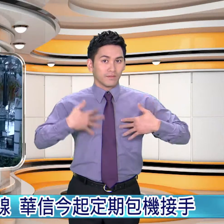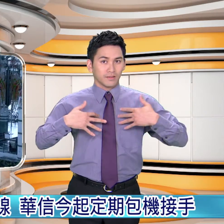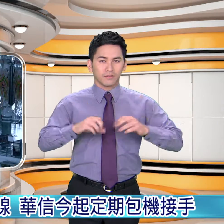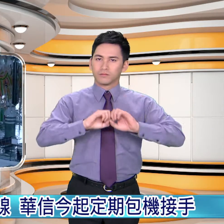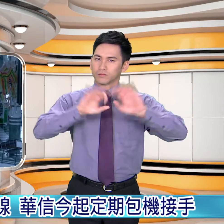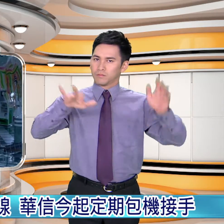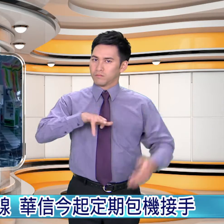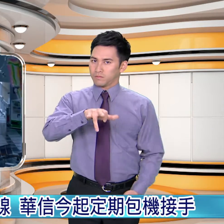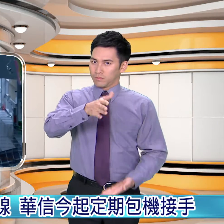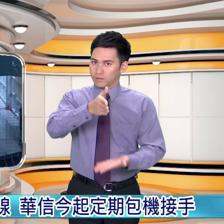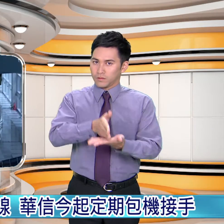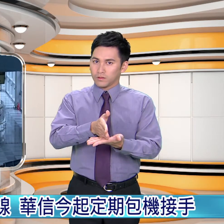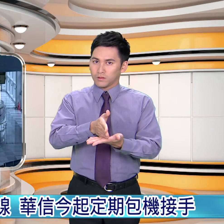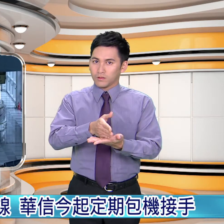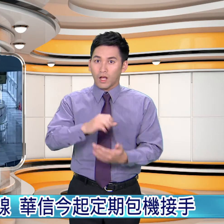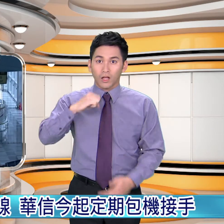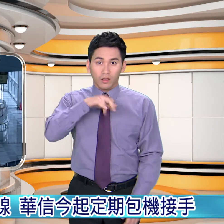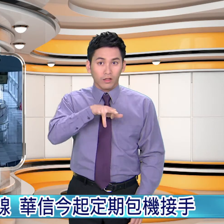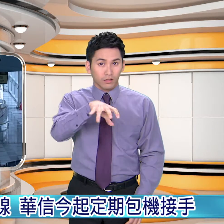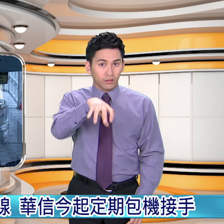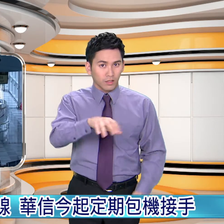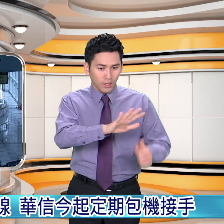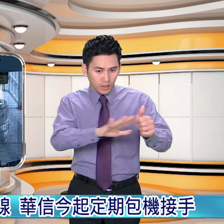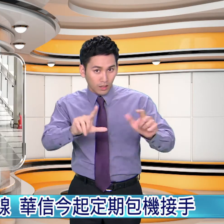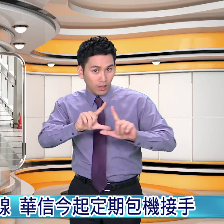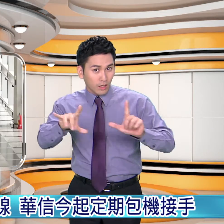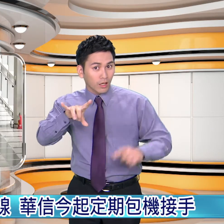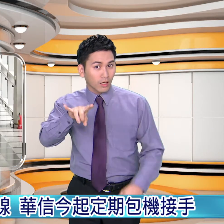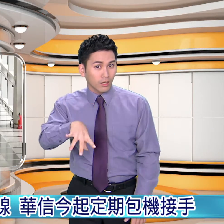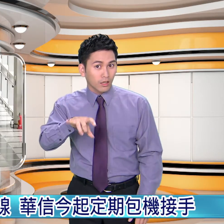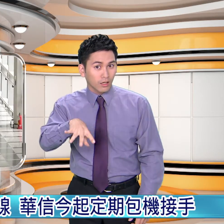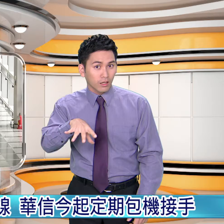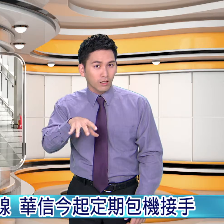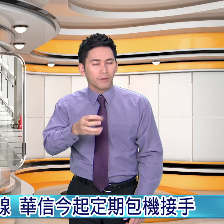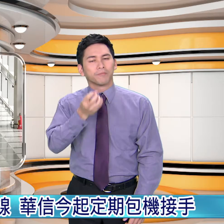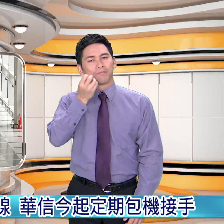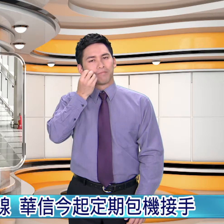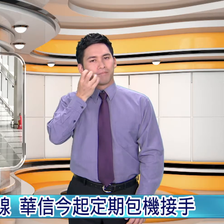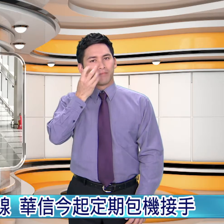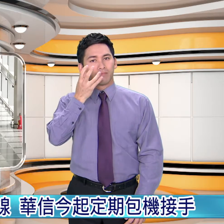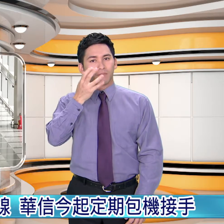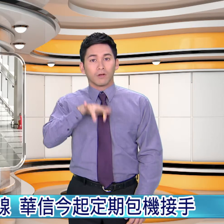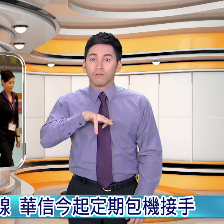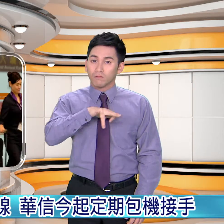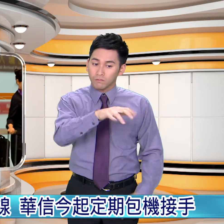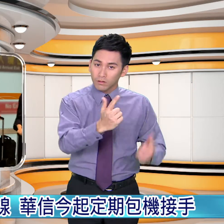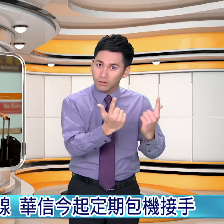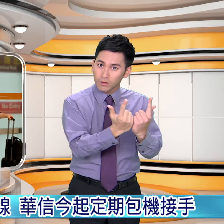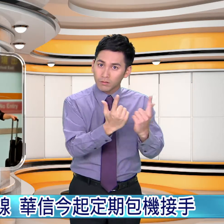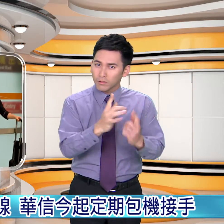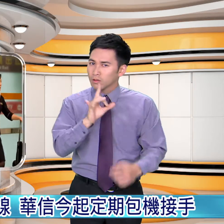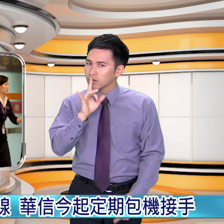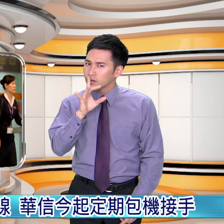复兴停飞，国内机场影响最大的就是花莲机场。复兴飞台北以及飞台中航